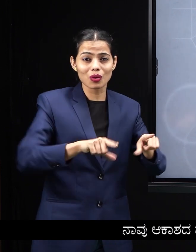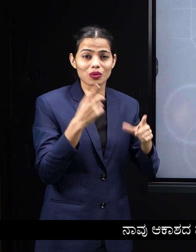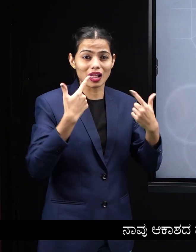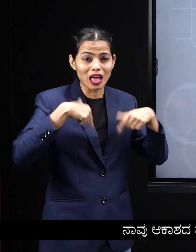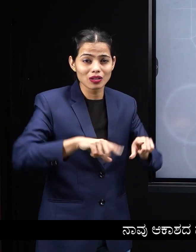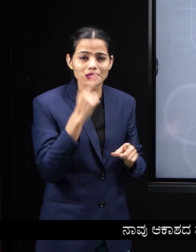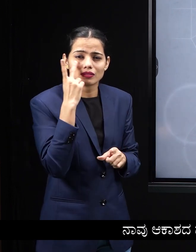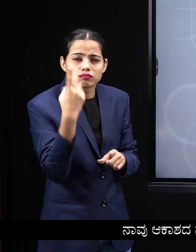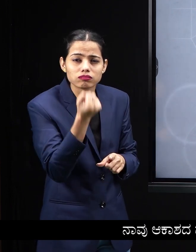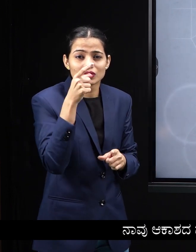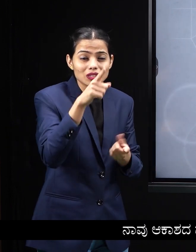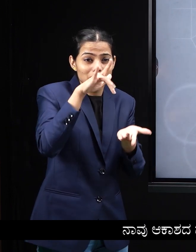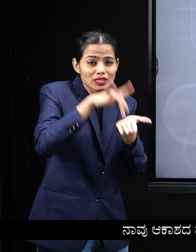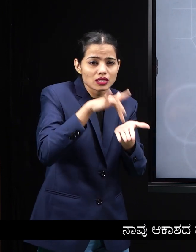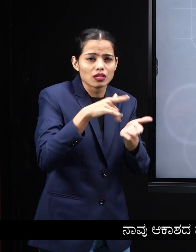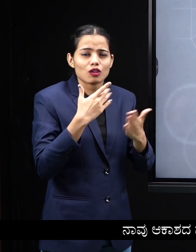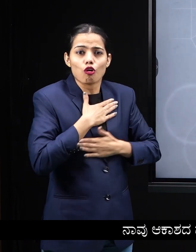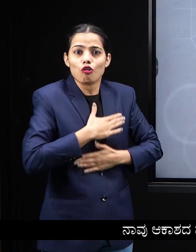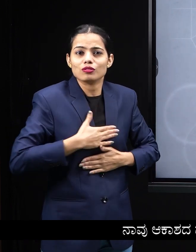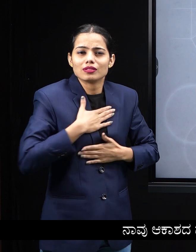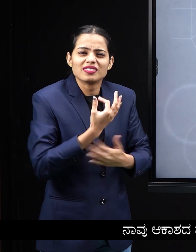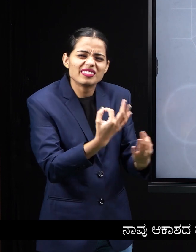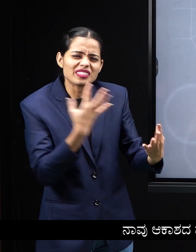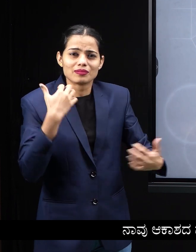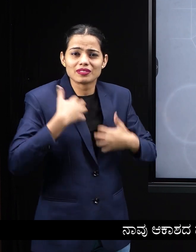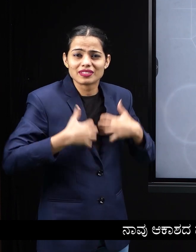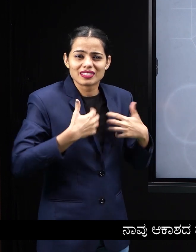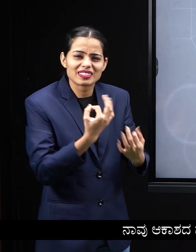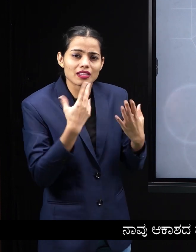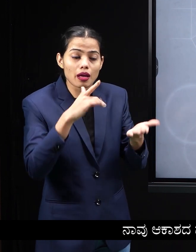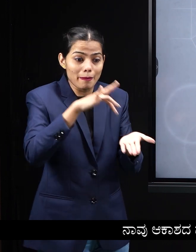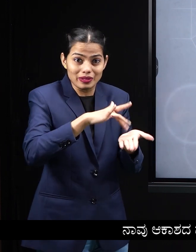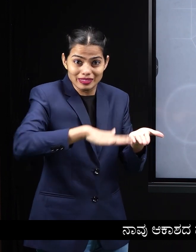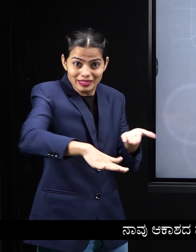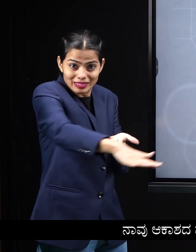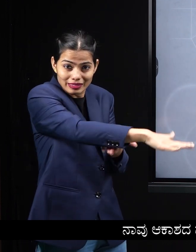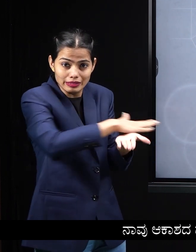ನಾವು ಆಕಾಶದ ಪ್ರಯಾಣವನ್ನು ಪ್ರಾರಂಭಿಸೋಣ. ವಲಯಗಳ ಕ್ಷೇತ್ರಕ್ಕೆ.